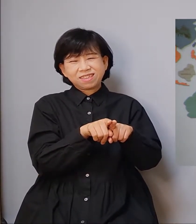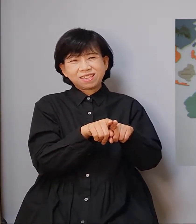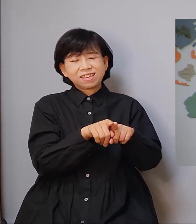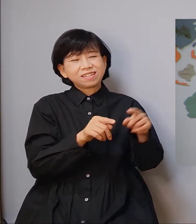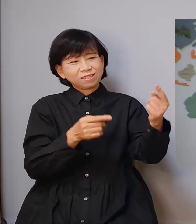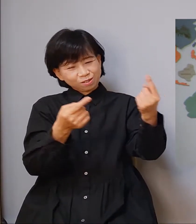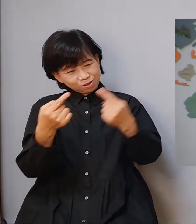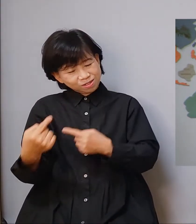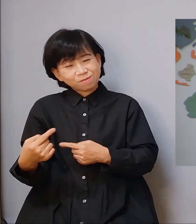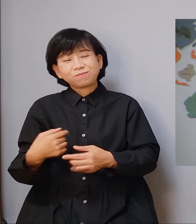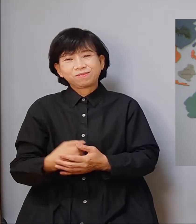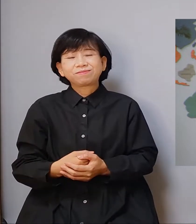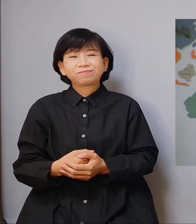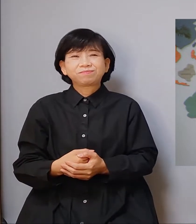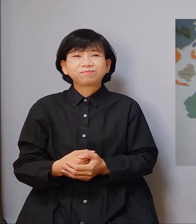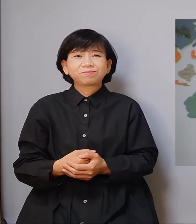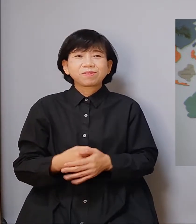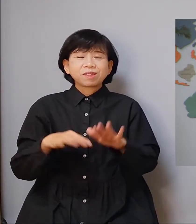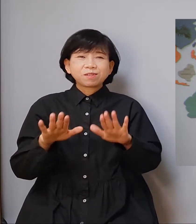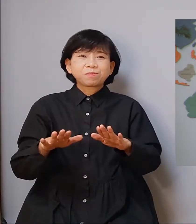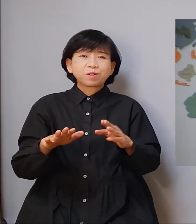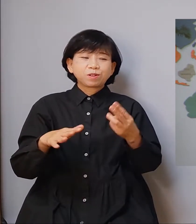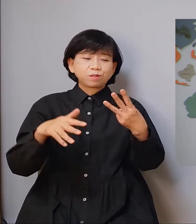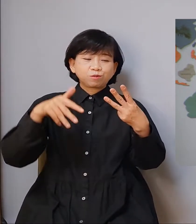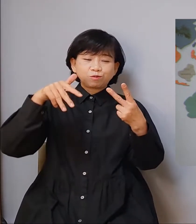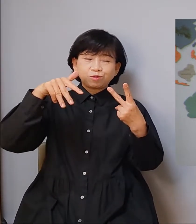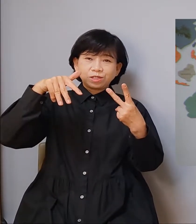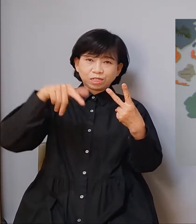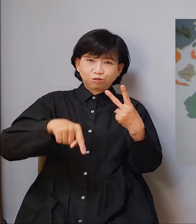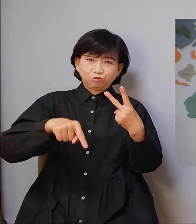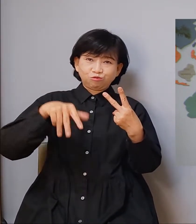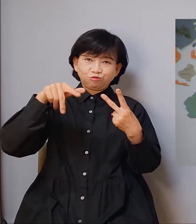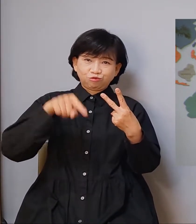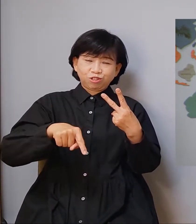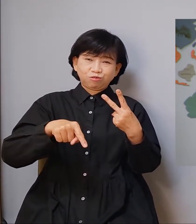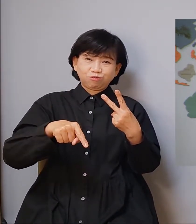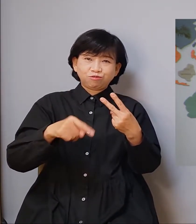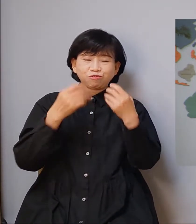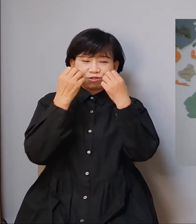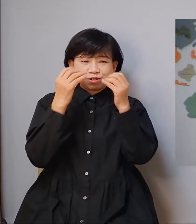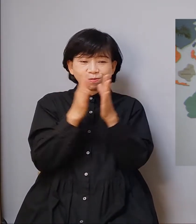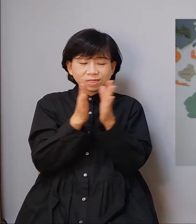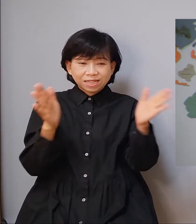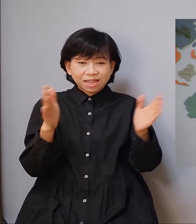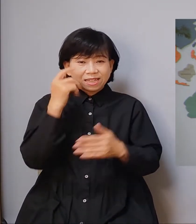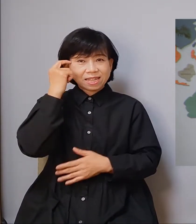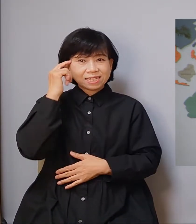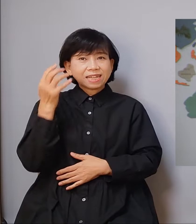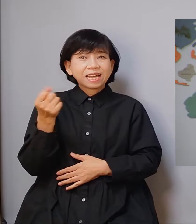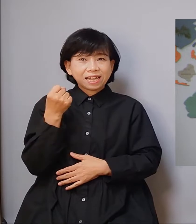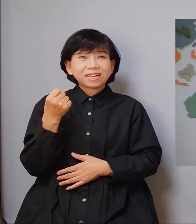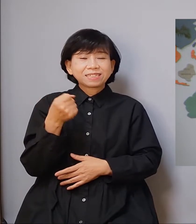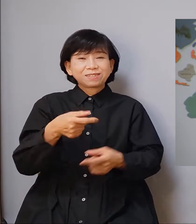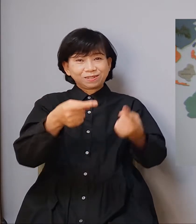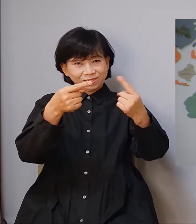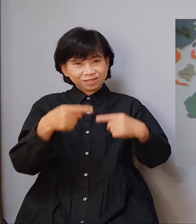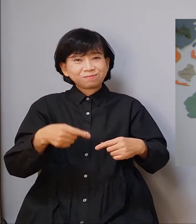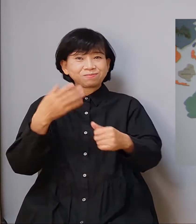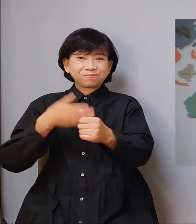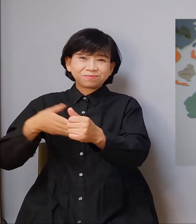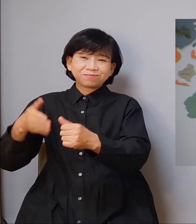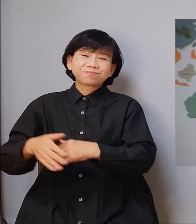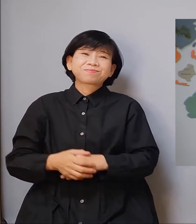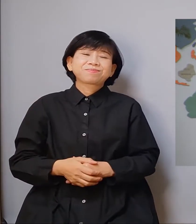오셔서 감사하고요. 우리 두 번째 주간 또 우리 새롭게 시작한다라고 생각하시고 같이 또 나오셔서 은혜